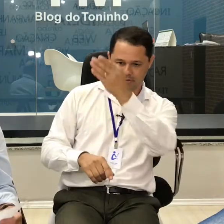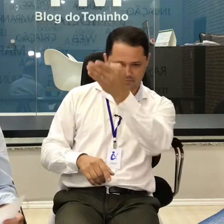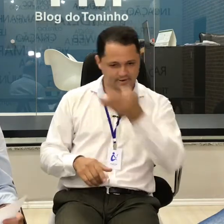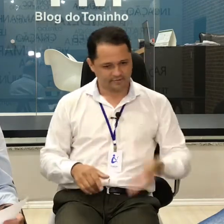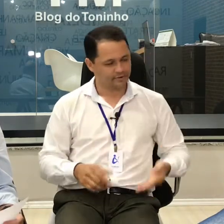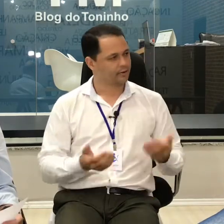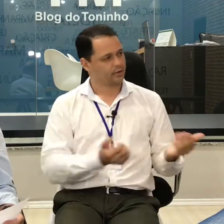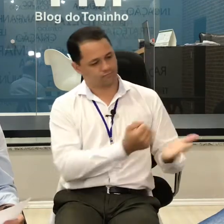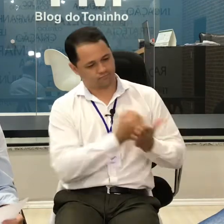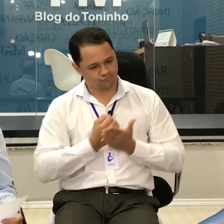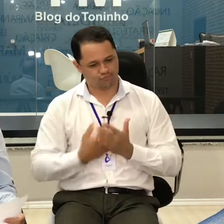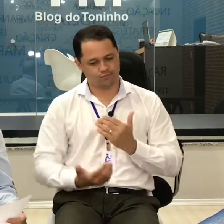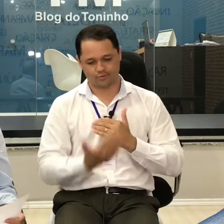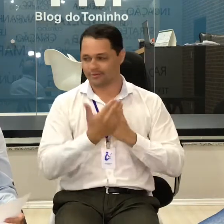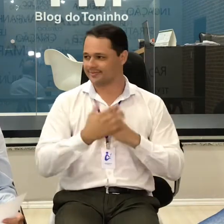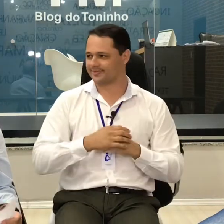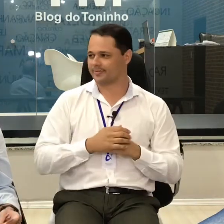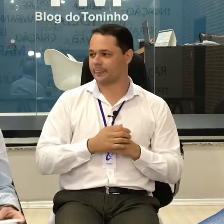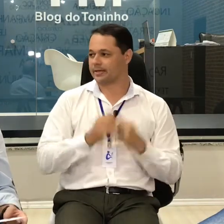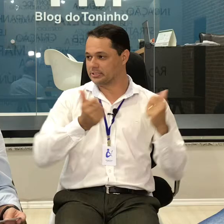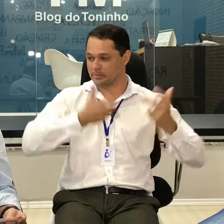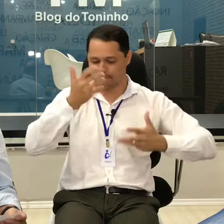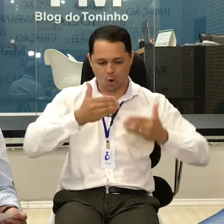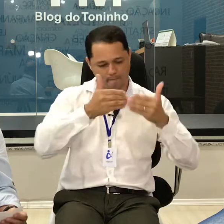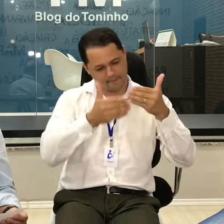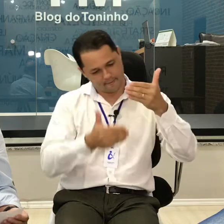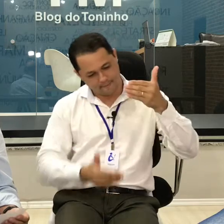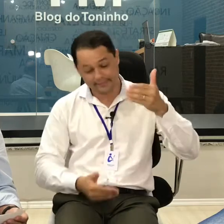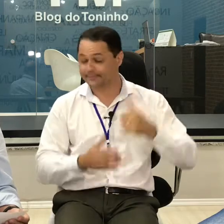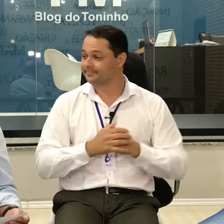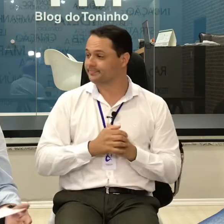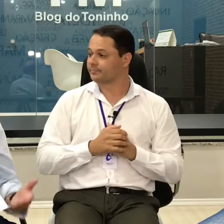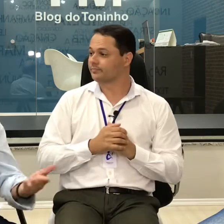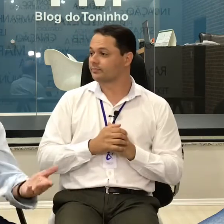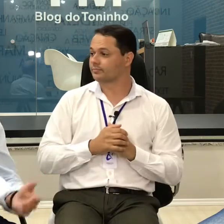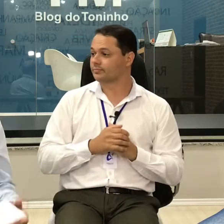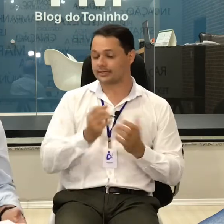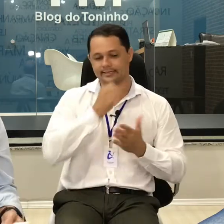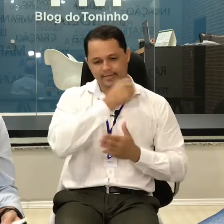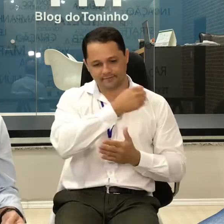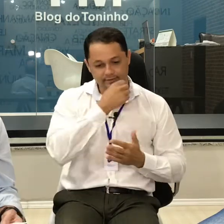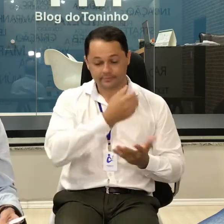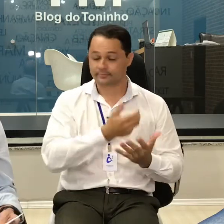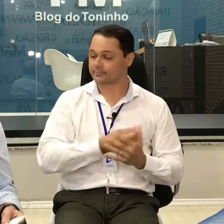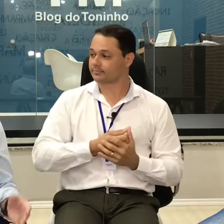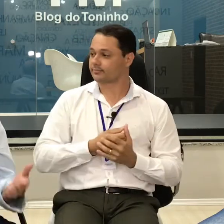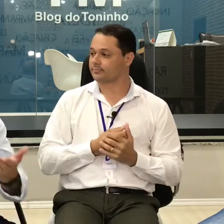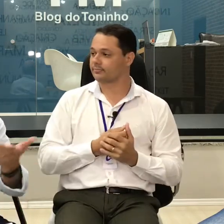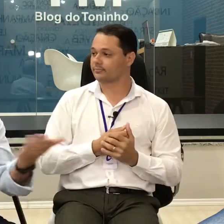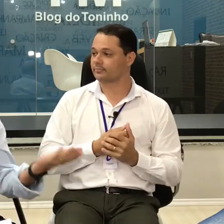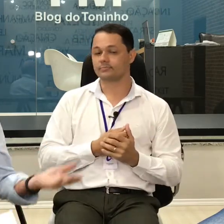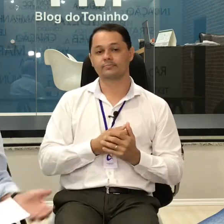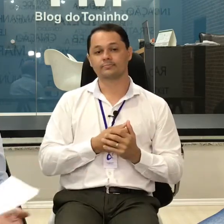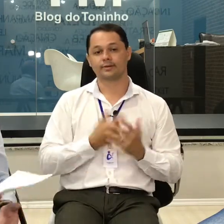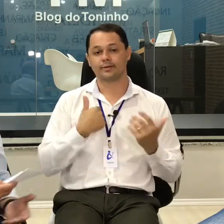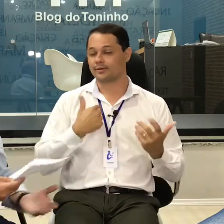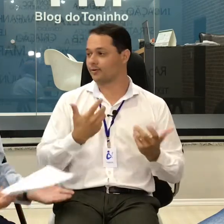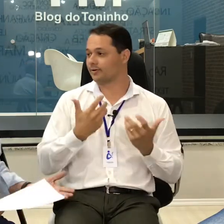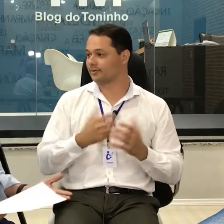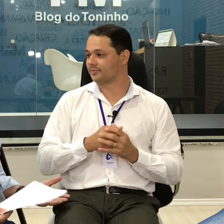que fez aí a pauta desta informação, desta entrevista. E você quer destacar mais